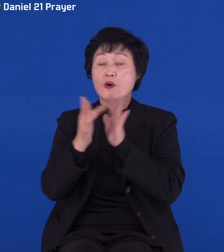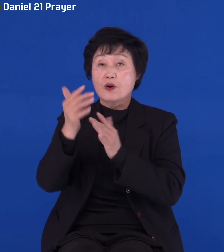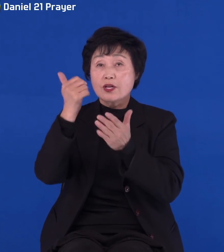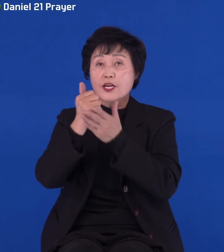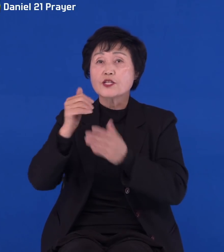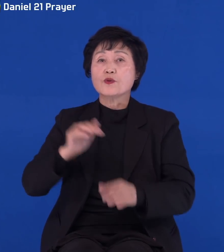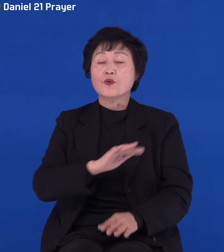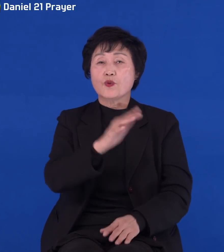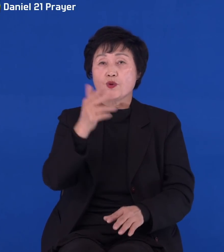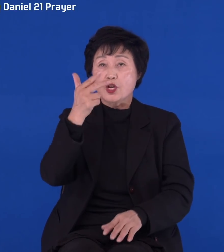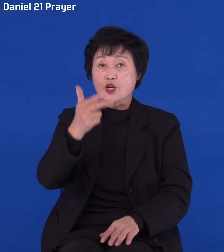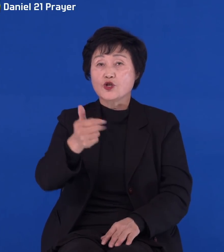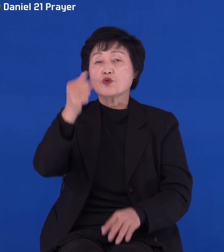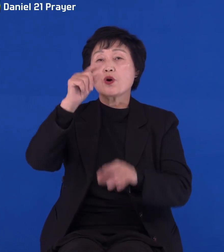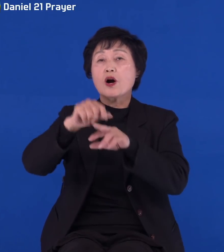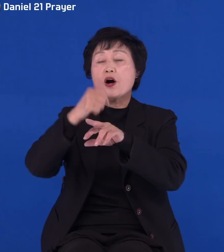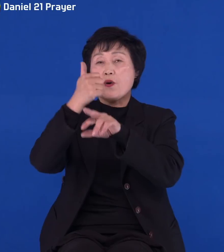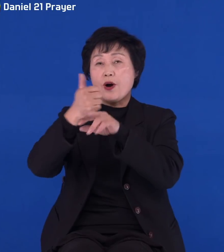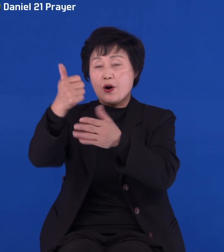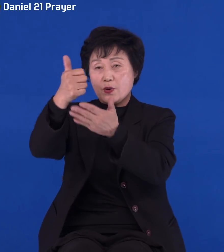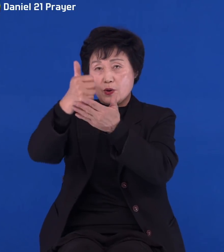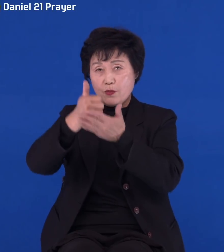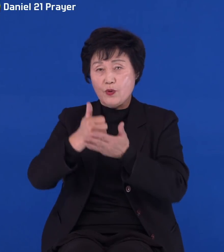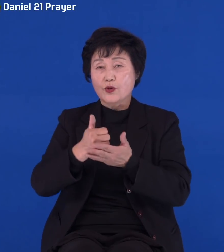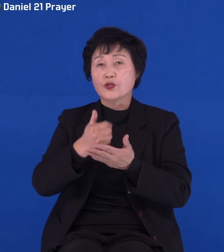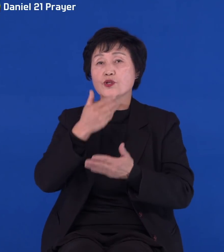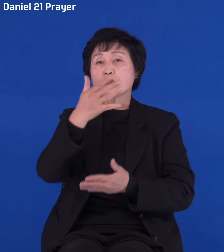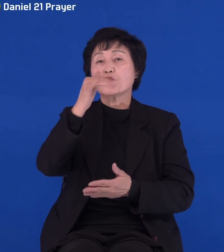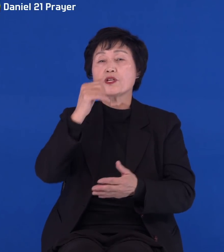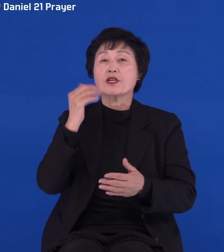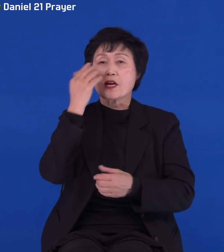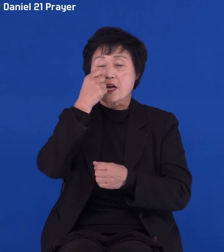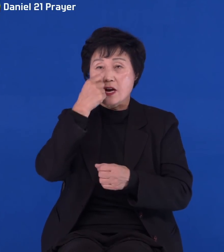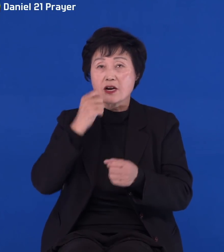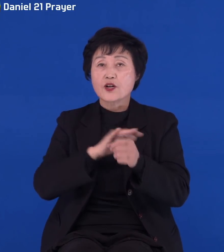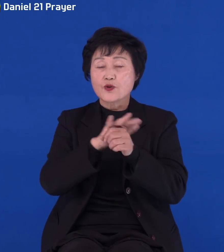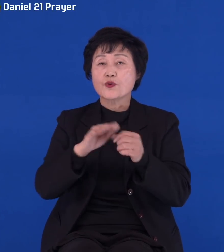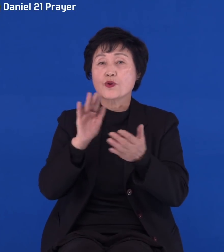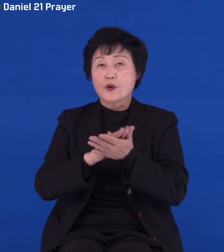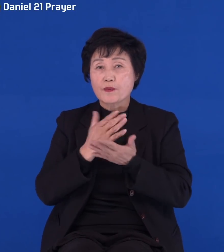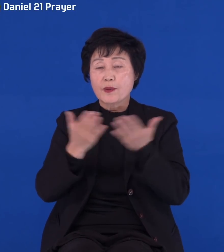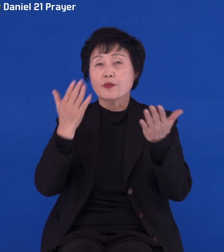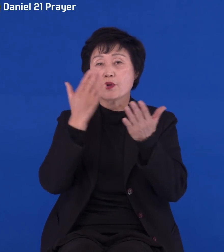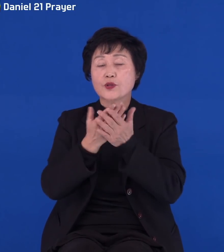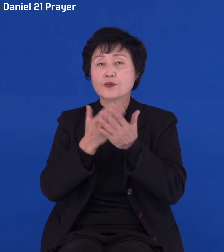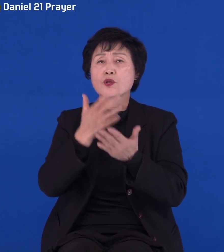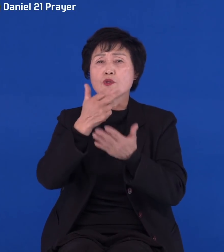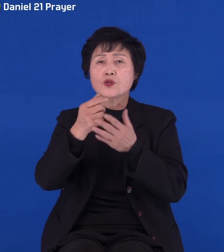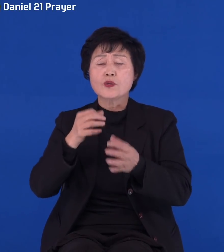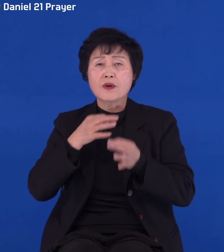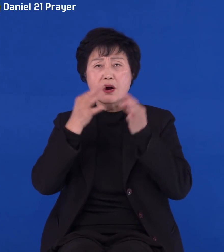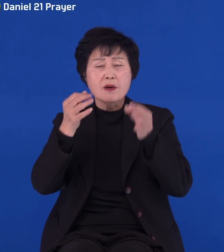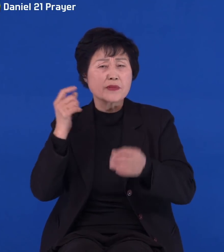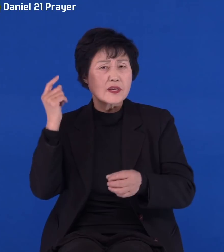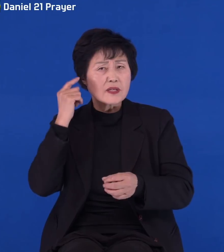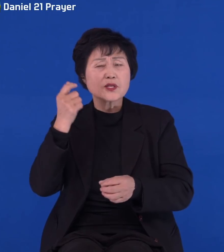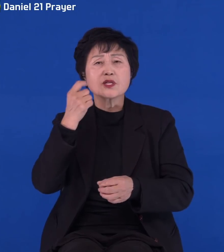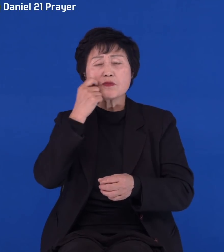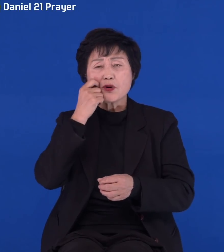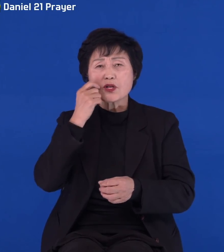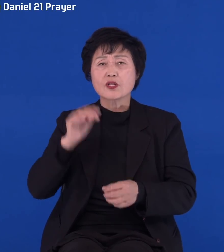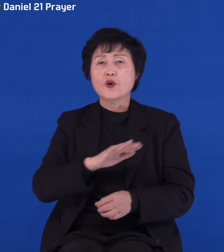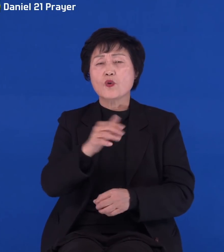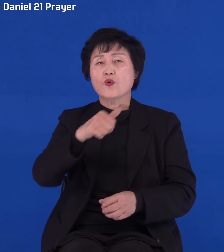주와 왕으로 영접할 수 있도록 긍휼을 베풀어 주시옵소서. 주님의 음성을 듣지 못한 우리들의 죄악들을 회개하며